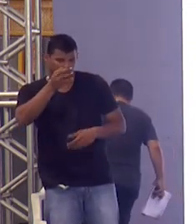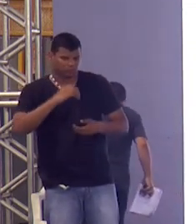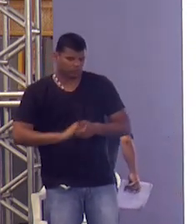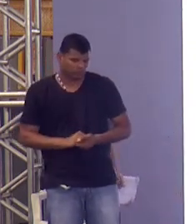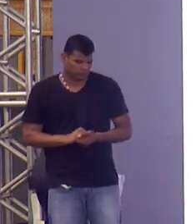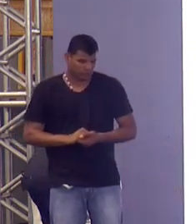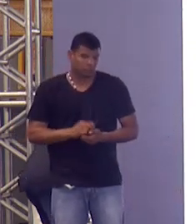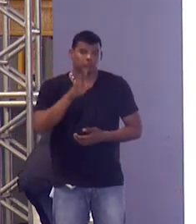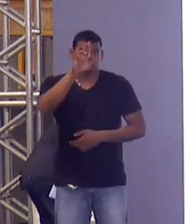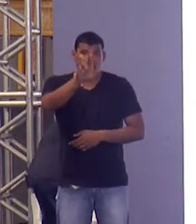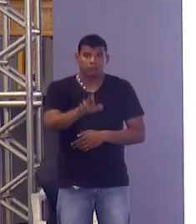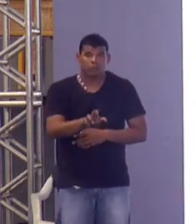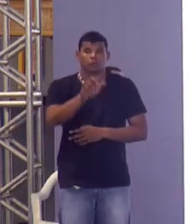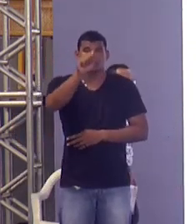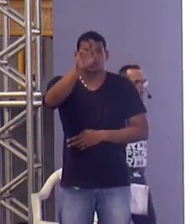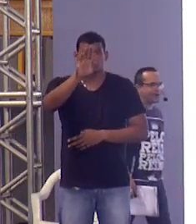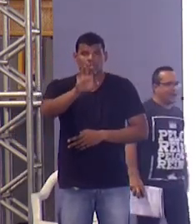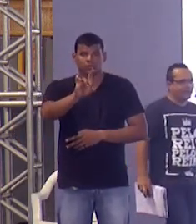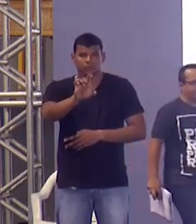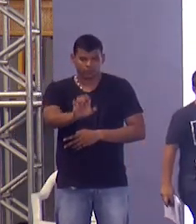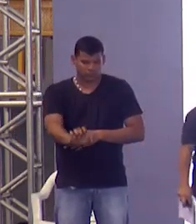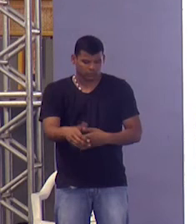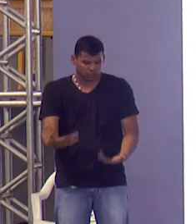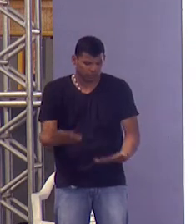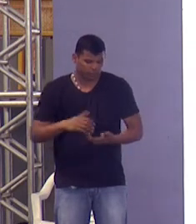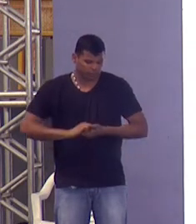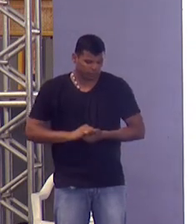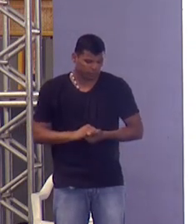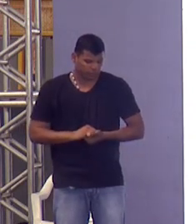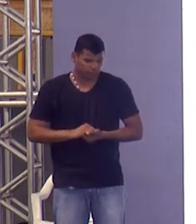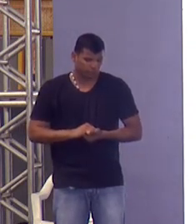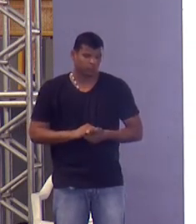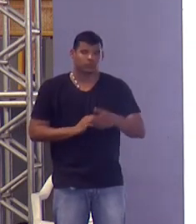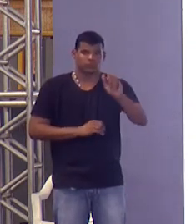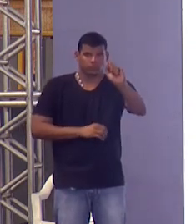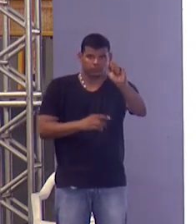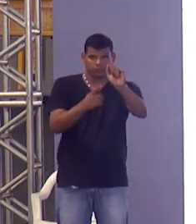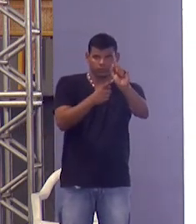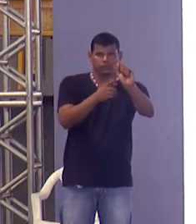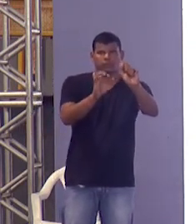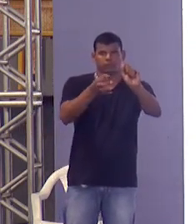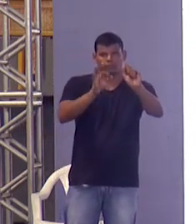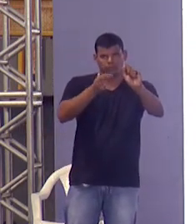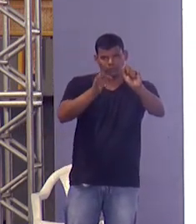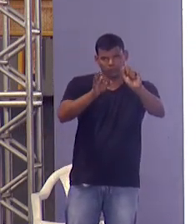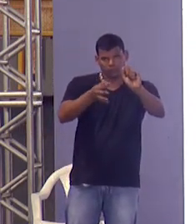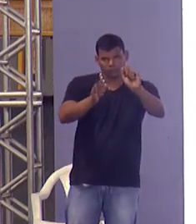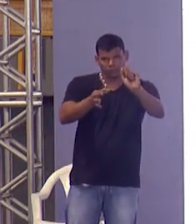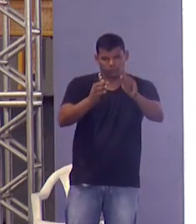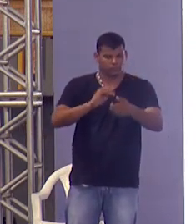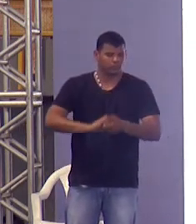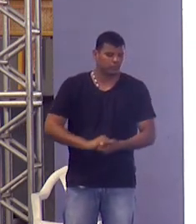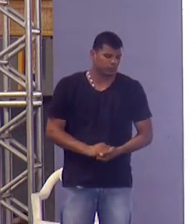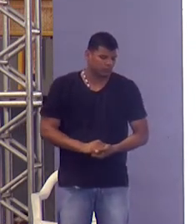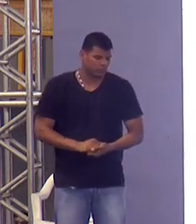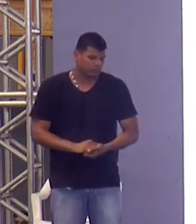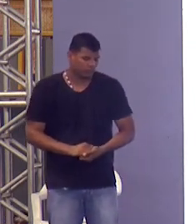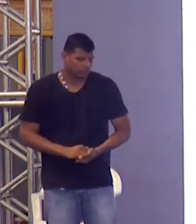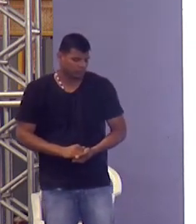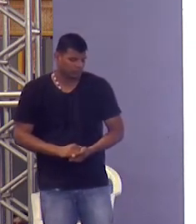330. Qual é a letra que você vai marcar aí, pessoal? Letra A.